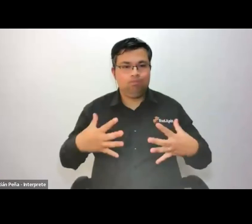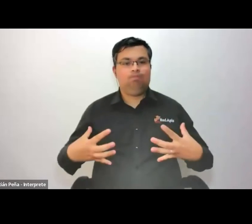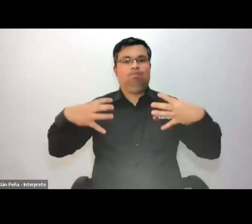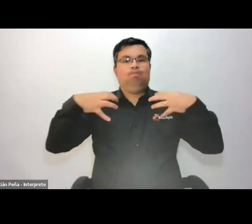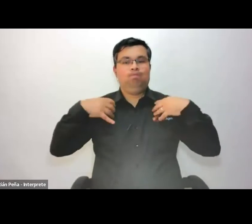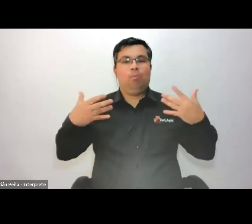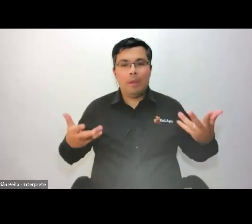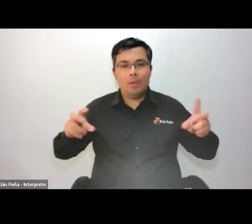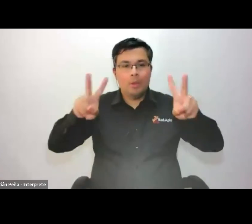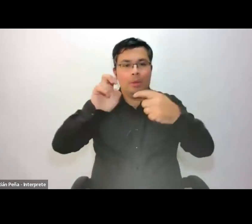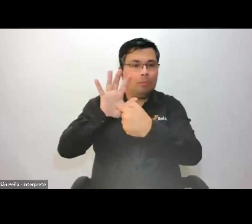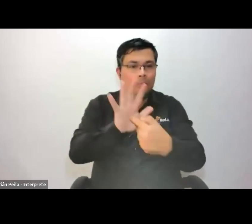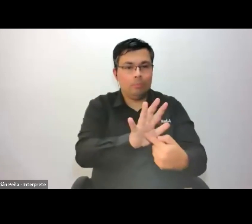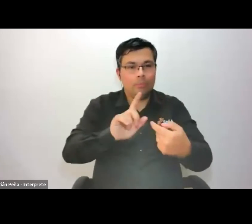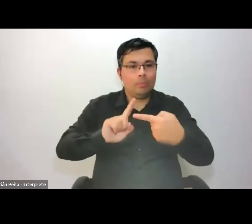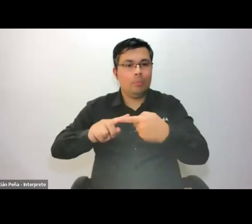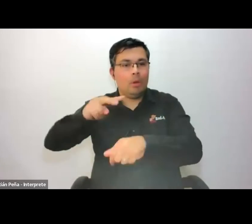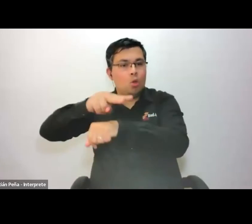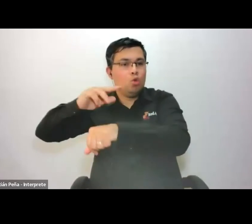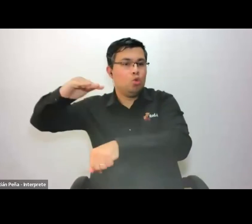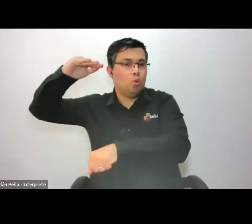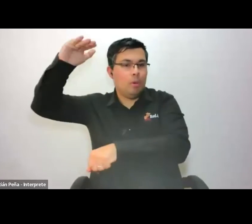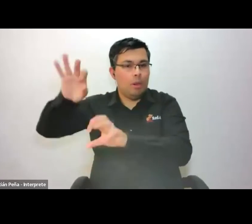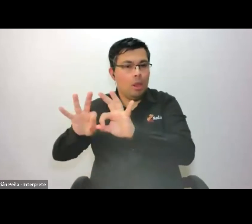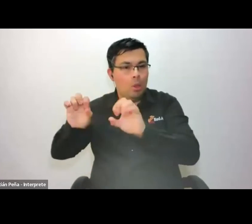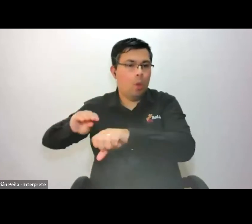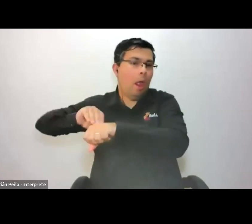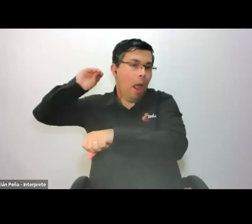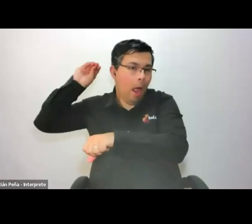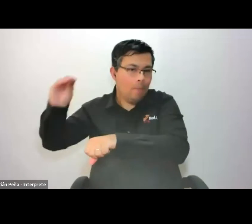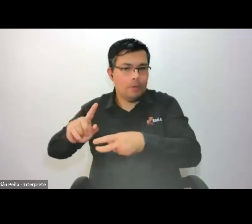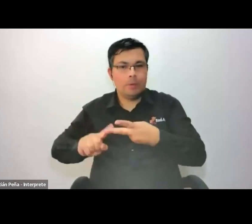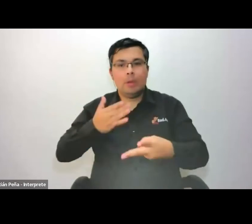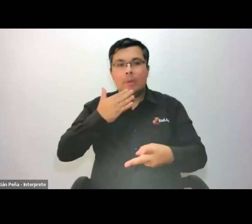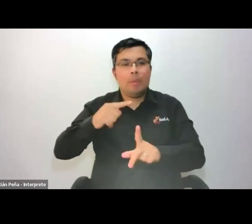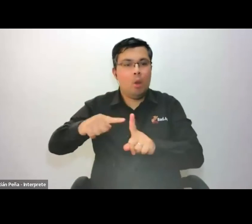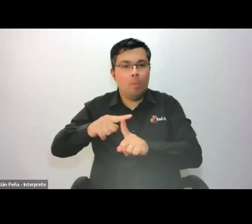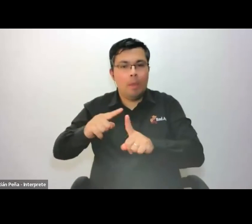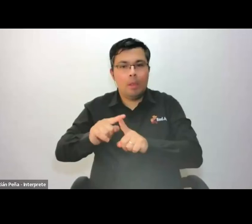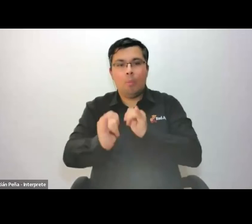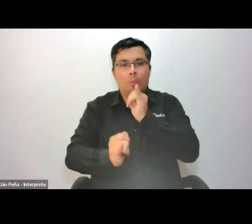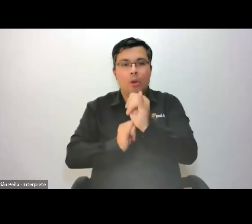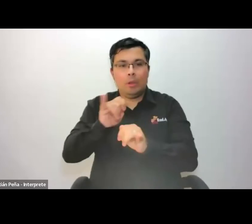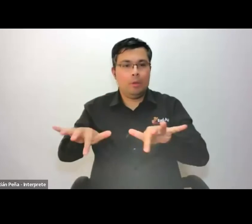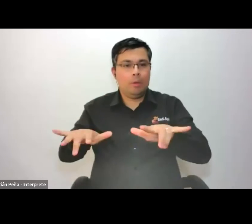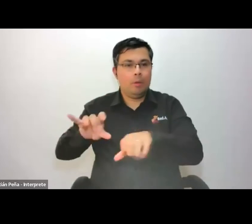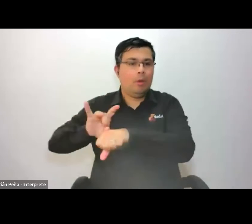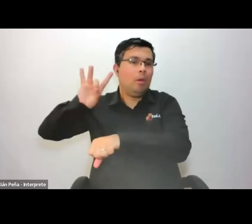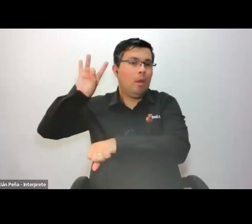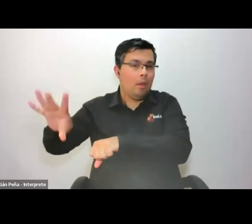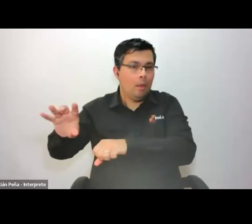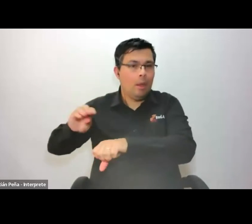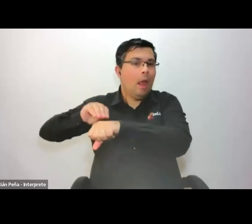está la Superintendencia de Educación, están los canales online para poder generar ciertas denuncias, Por supuesto, también hay otros mecanismos que